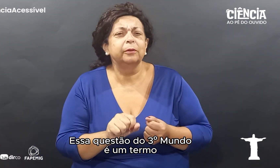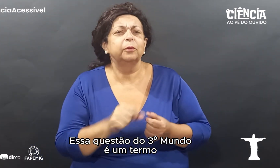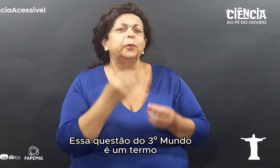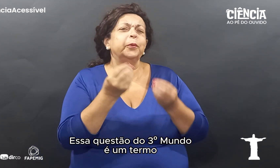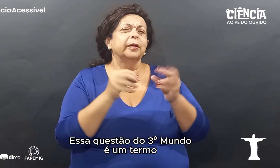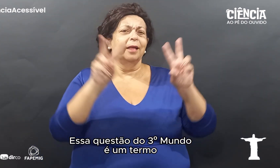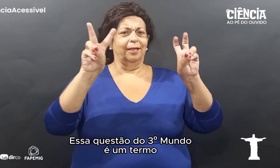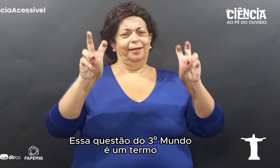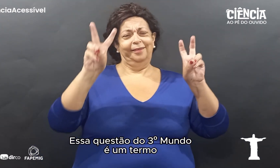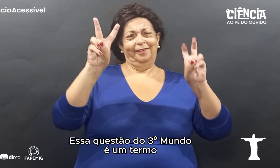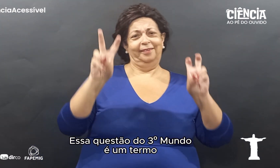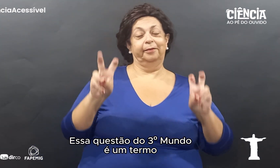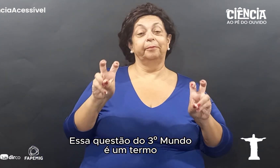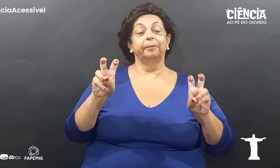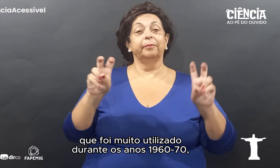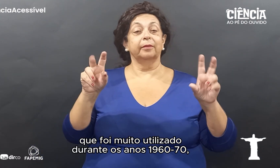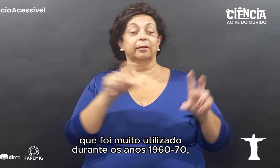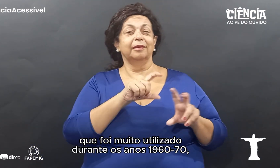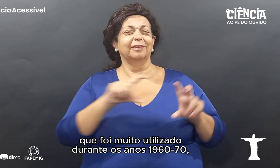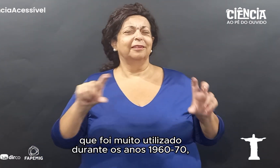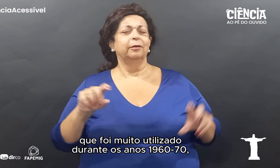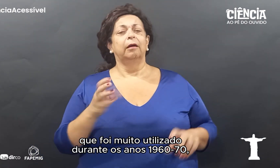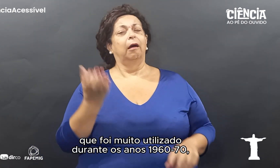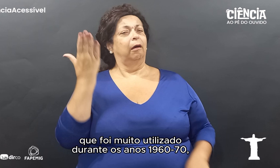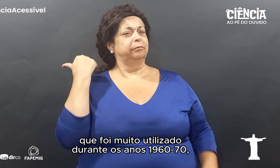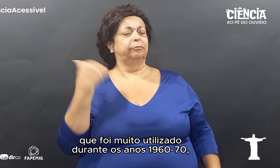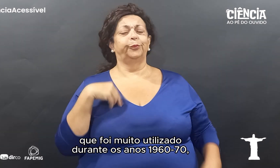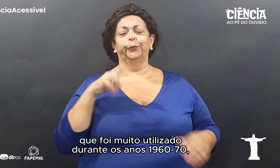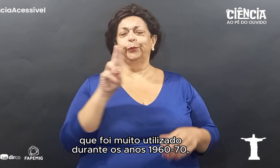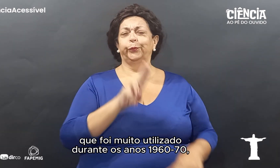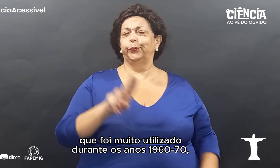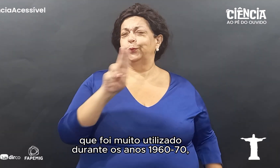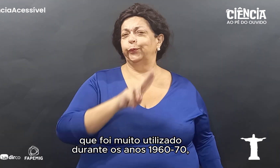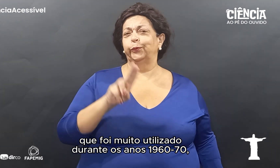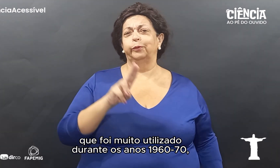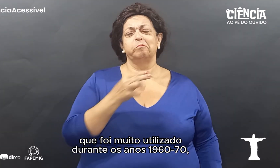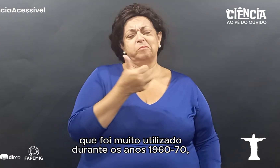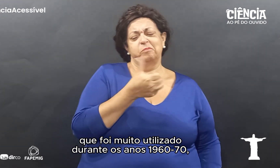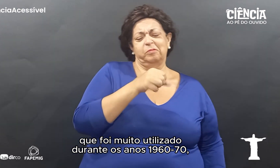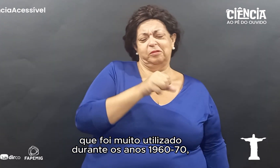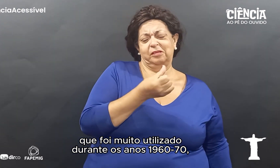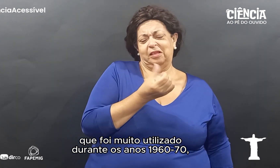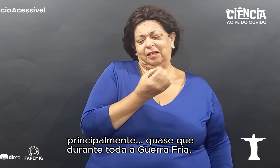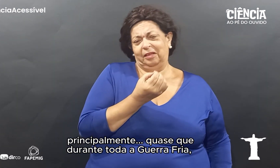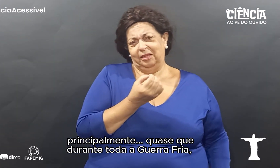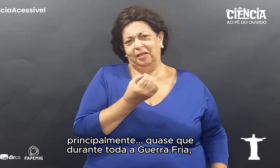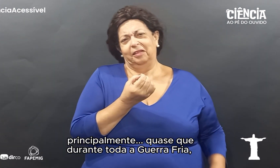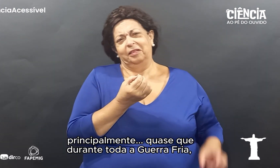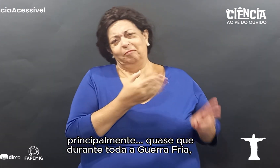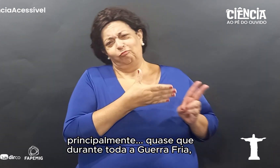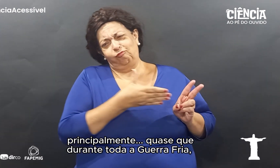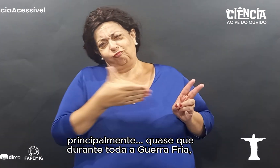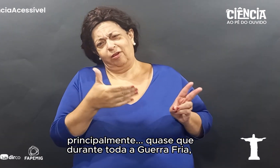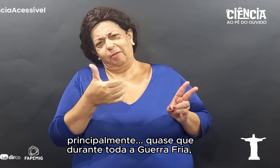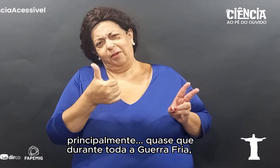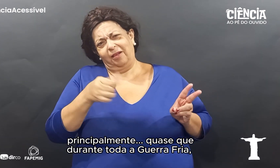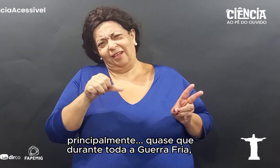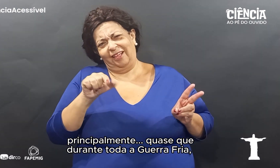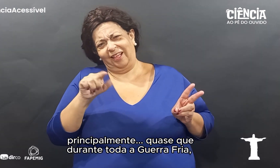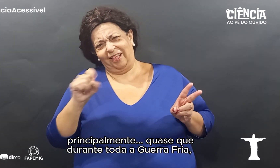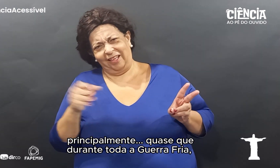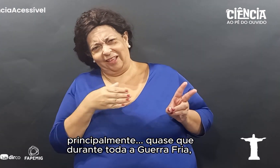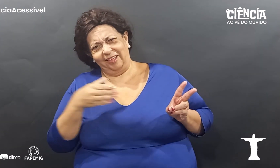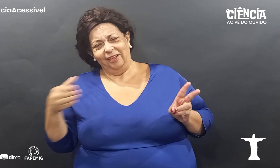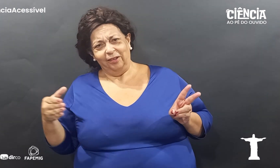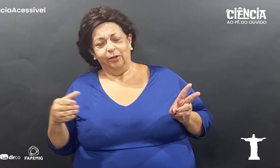tema, é um termo que foi muito utilizado durante os anos 60, 70, principalmente quase que durante toda